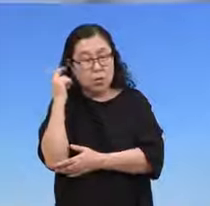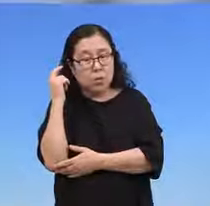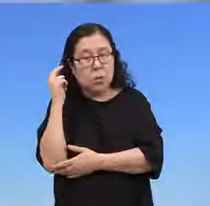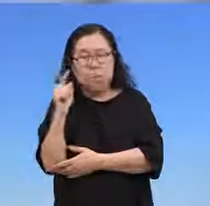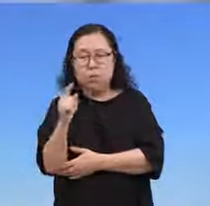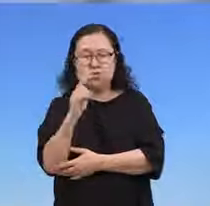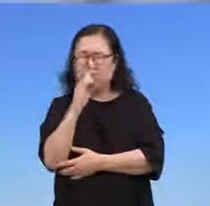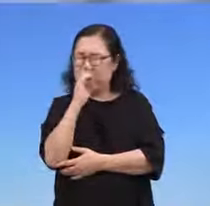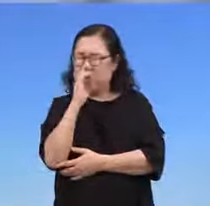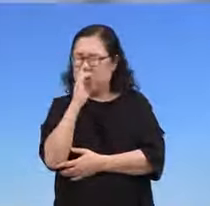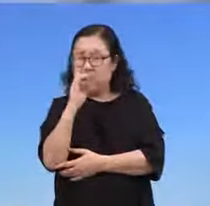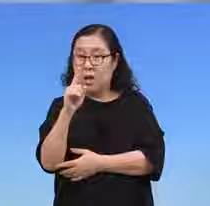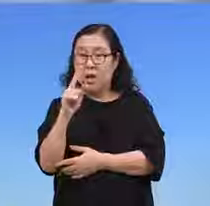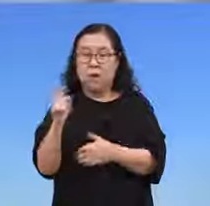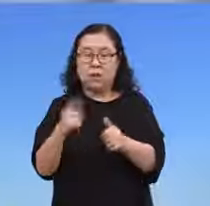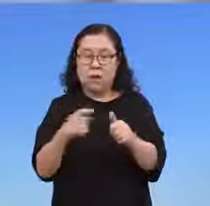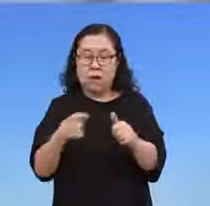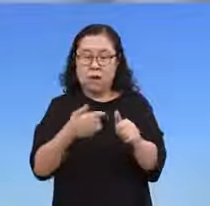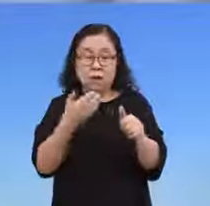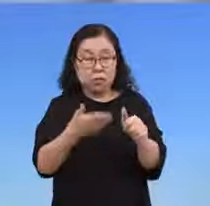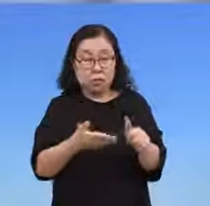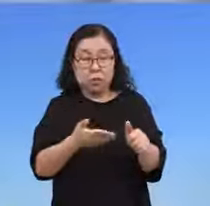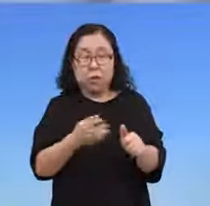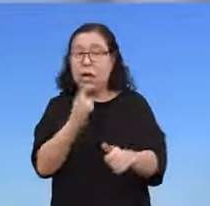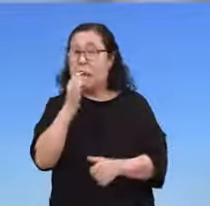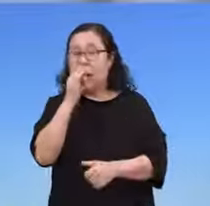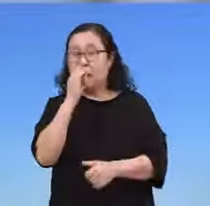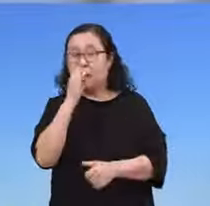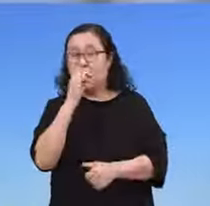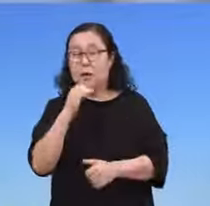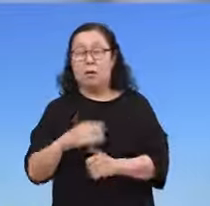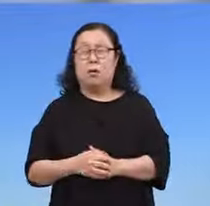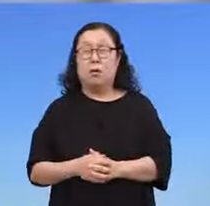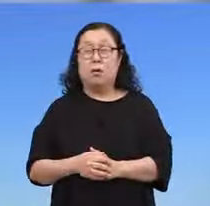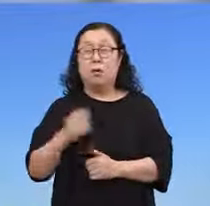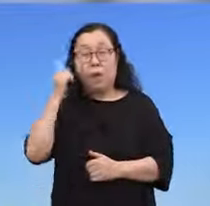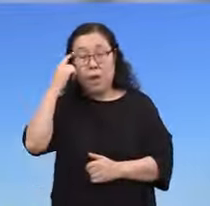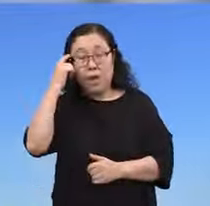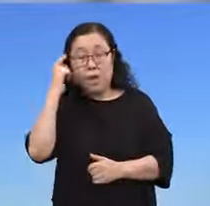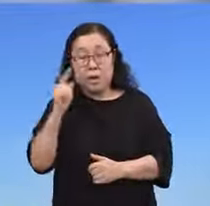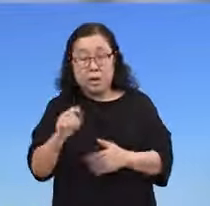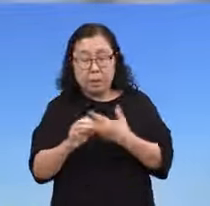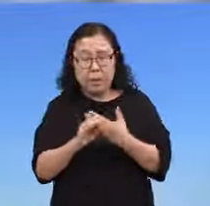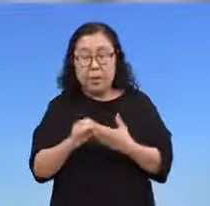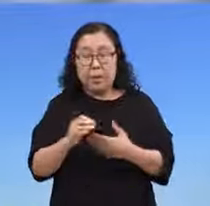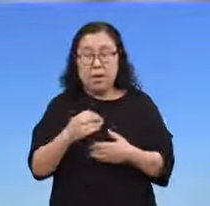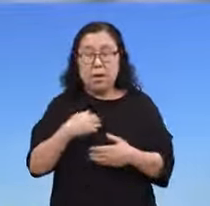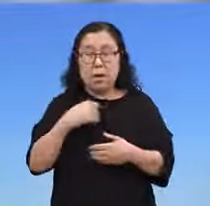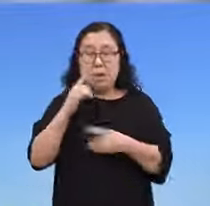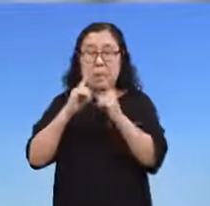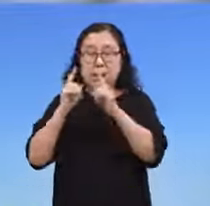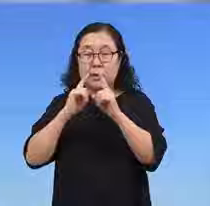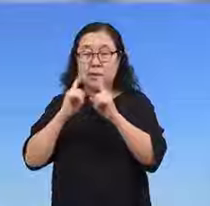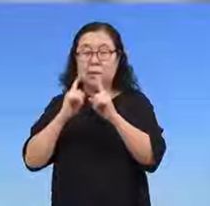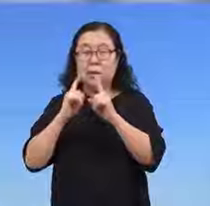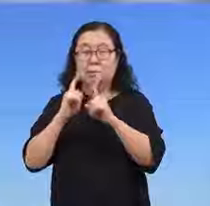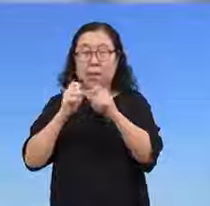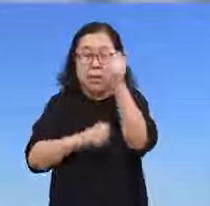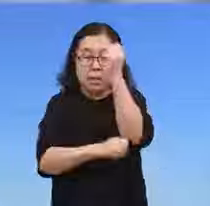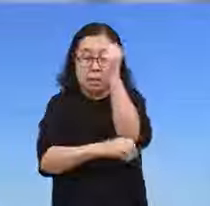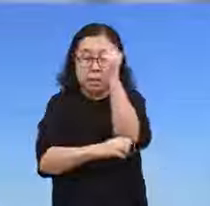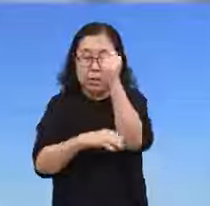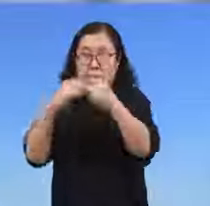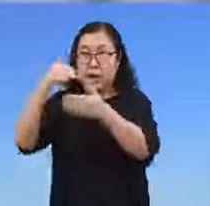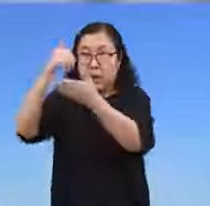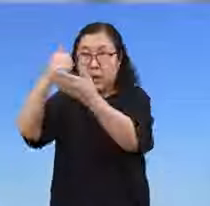된다, 이래라 저래라 이렇게 코치해버리면 그분이 누구를 자꾸 의식하게 됩니까? 말씀의 원천이 하나님을 의식해야